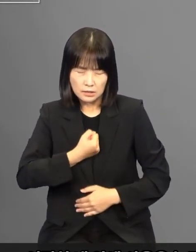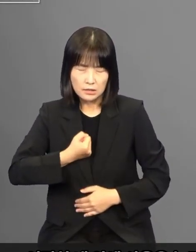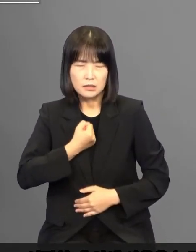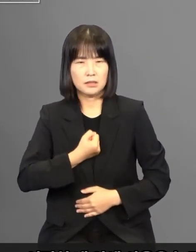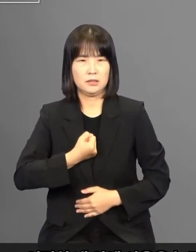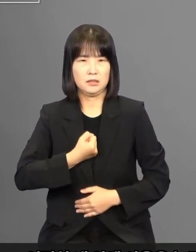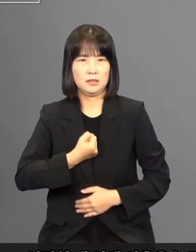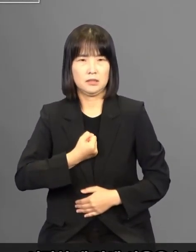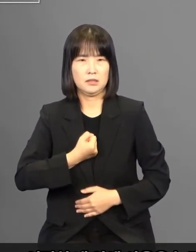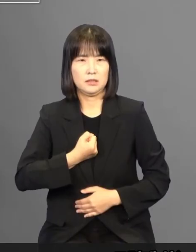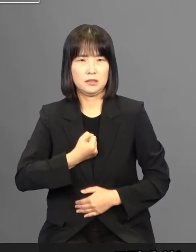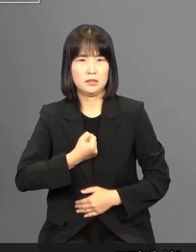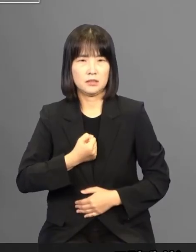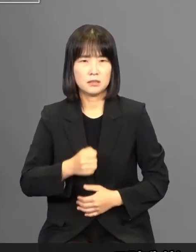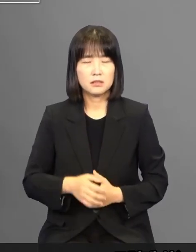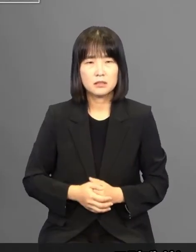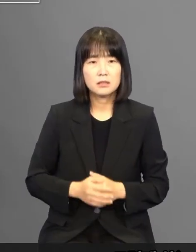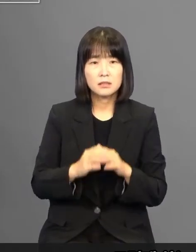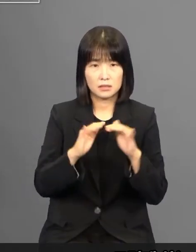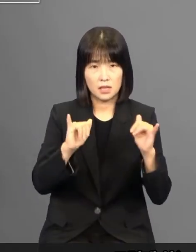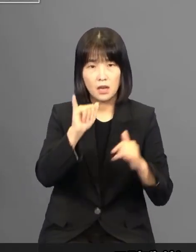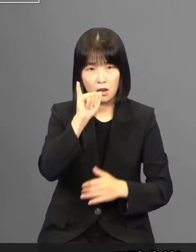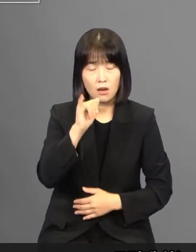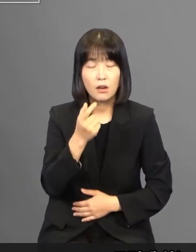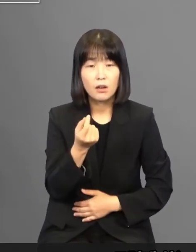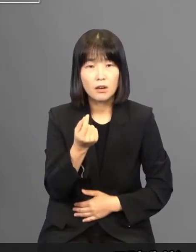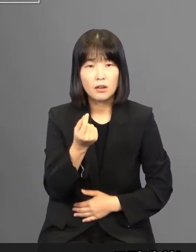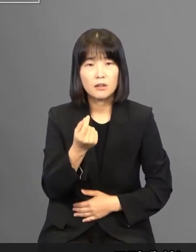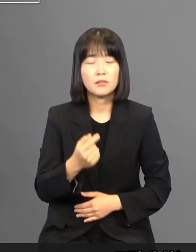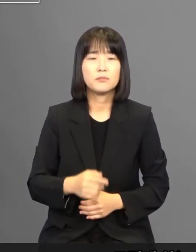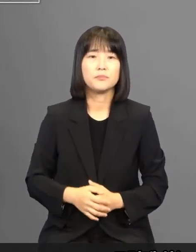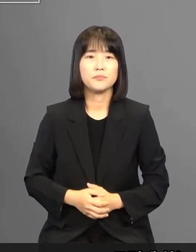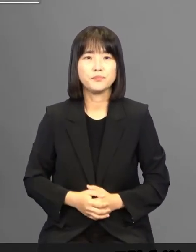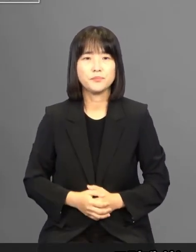안 돼, 그렇게 하는 사람이 있지 않습니까?